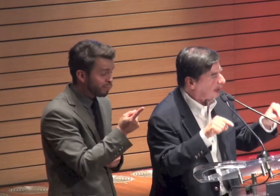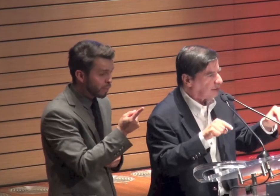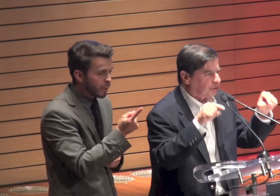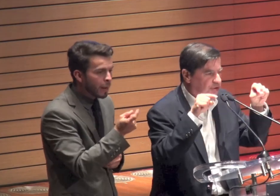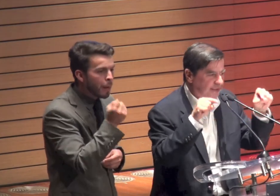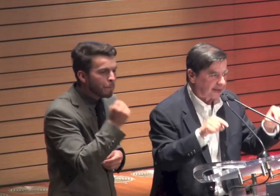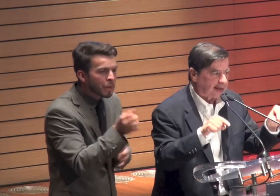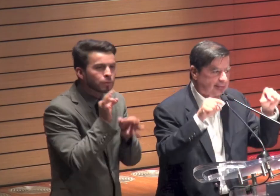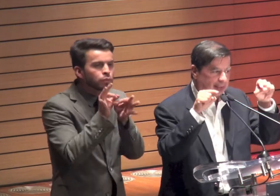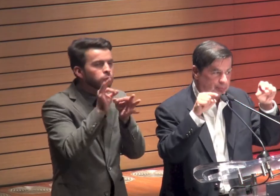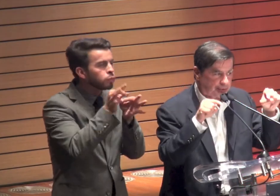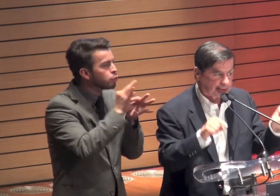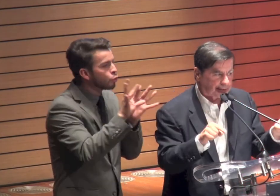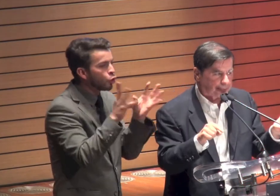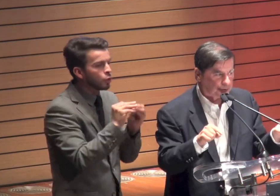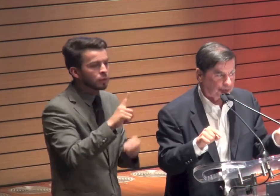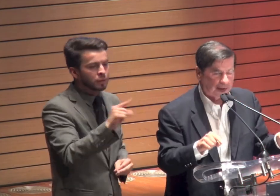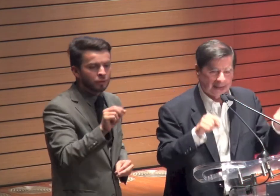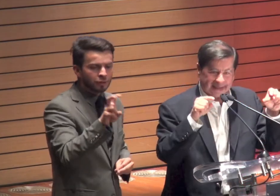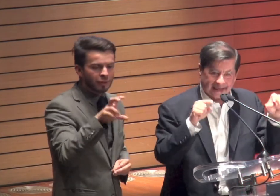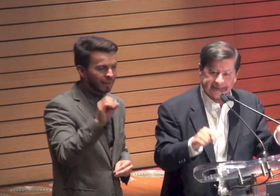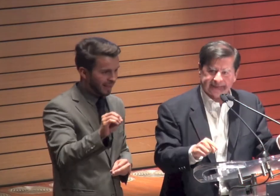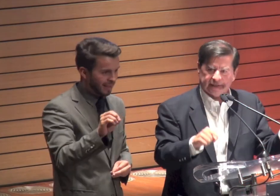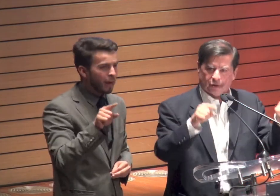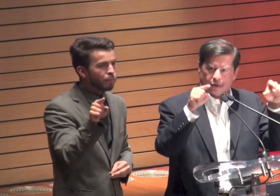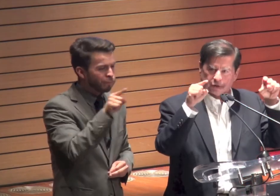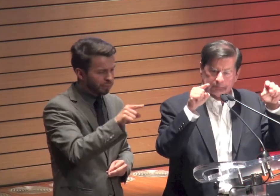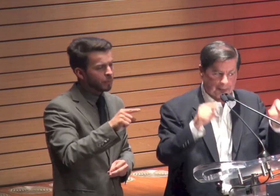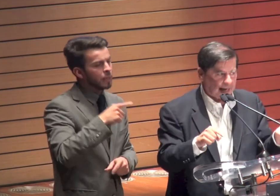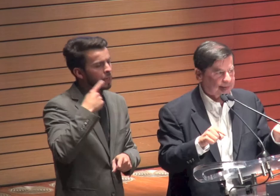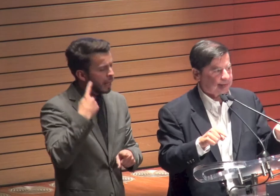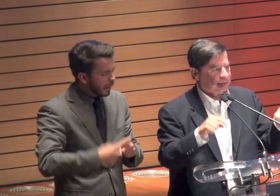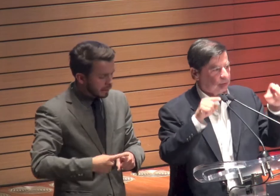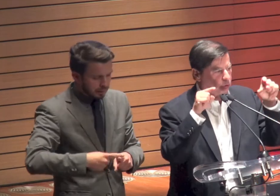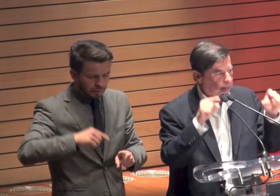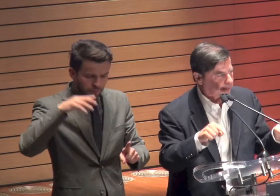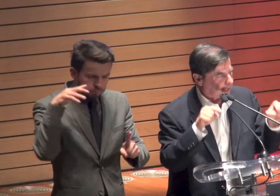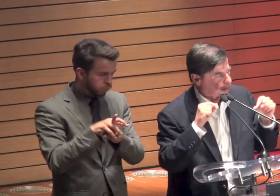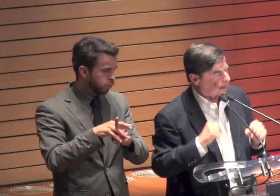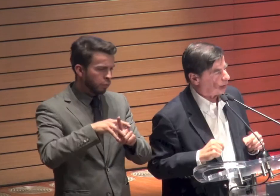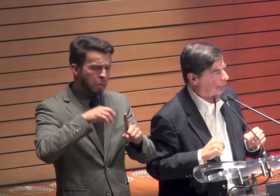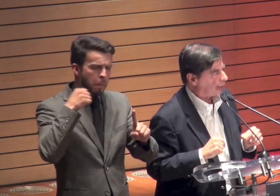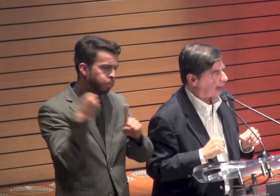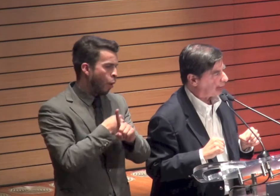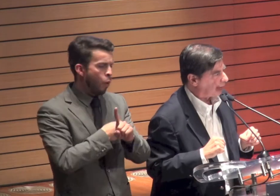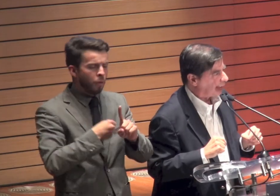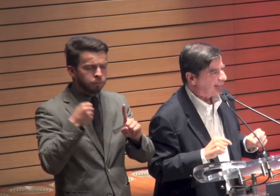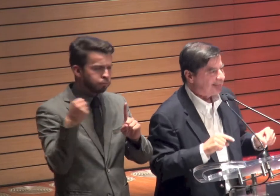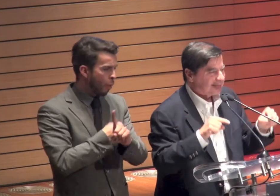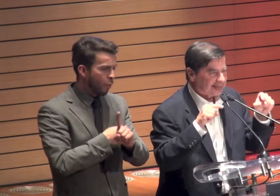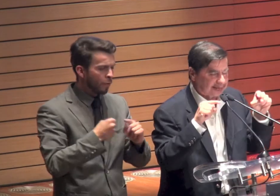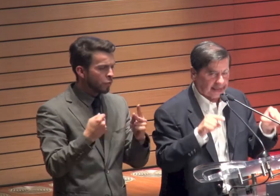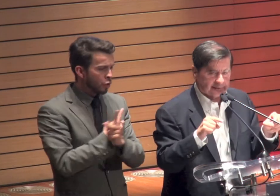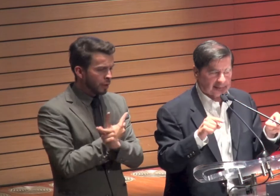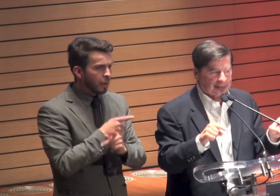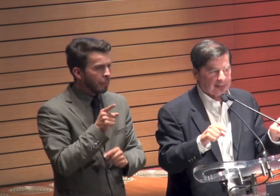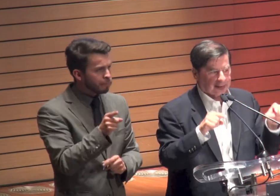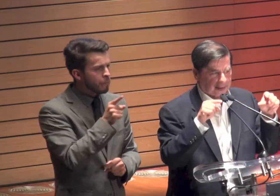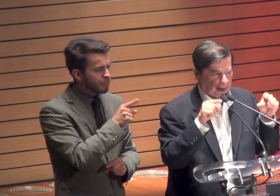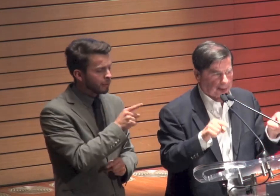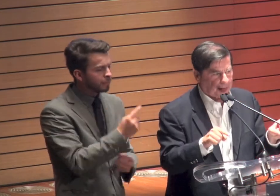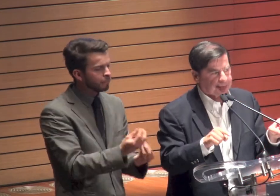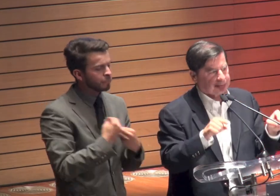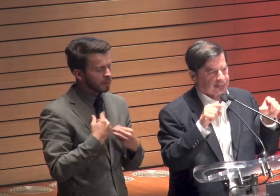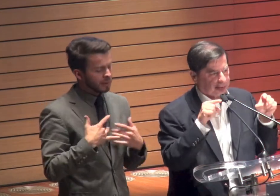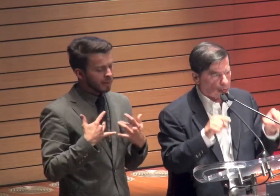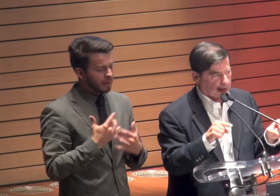esos 170 municipios que han sido los más golpeados por la violencia, sientan